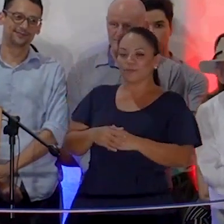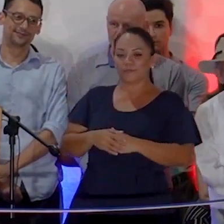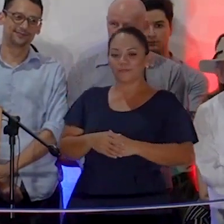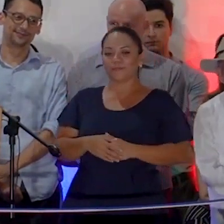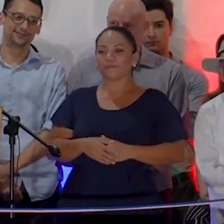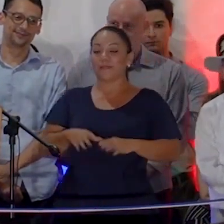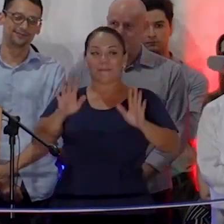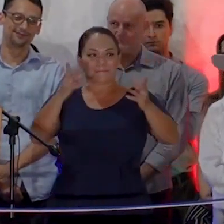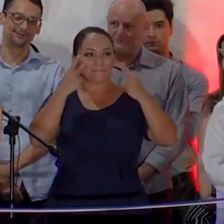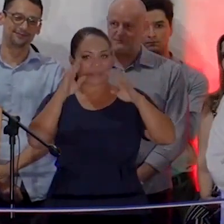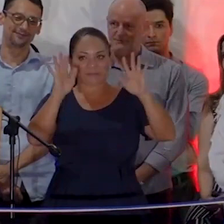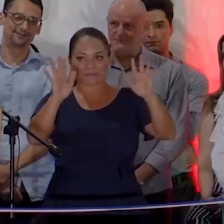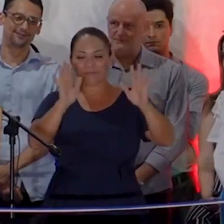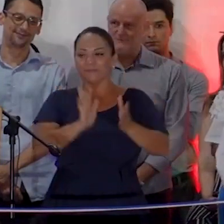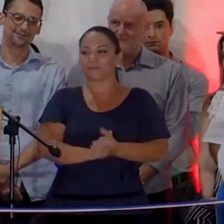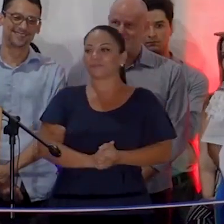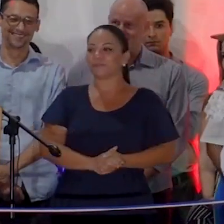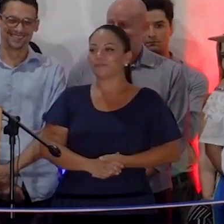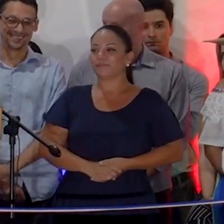Vean.